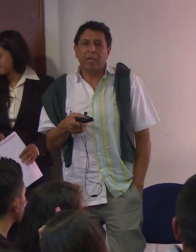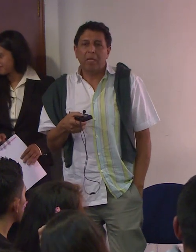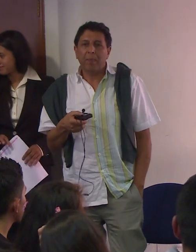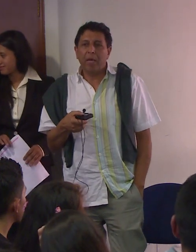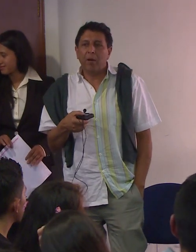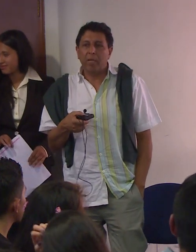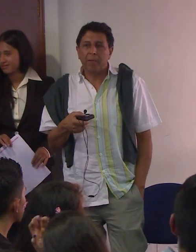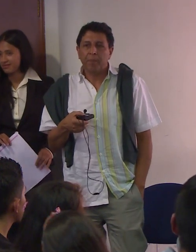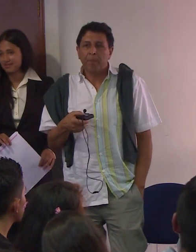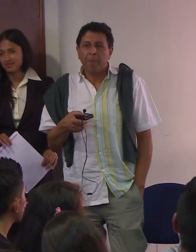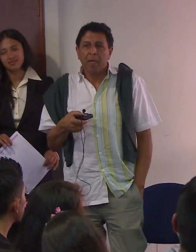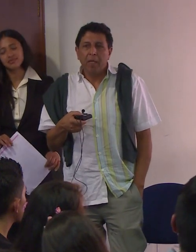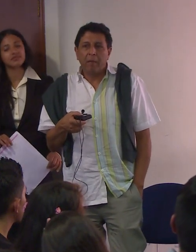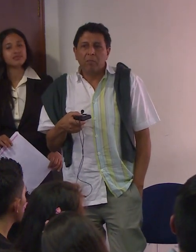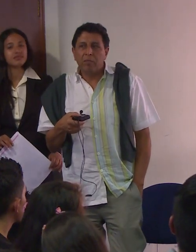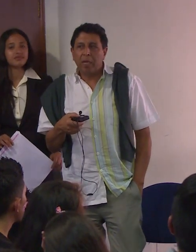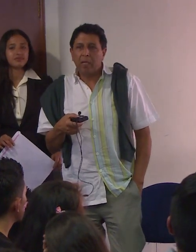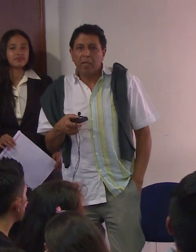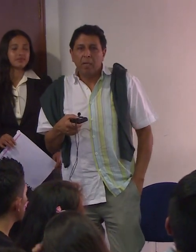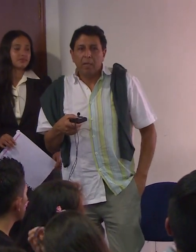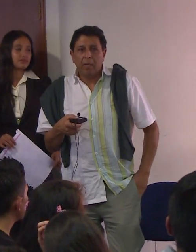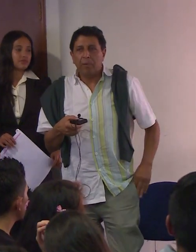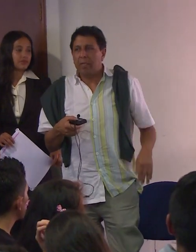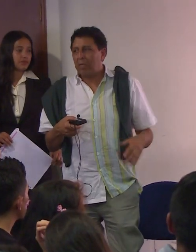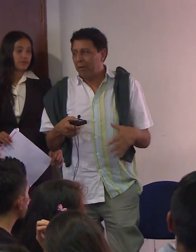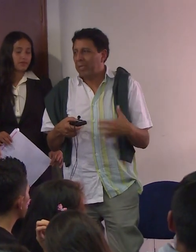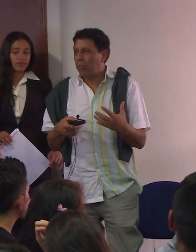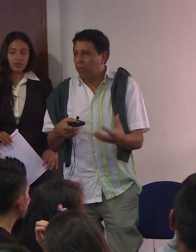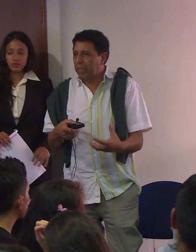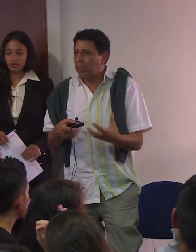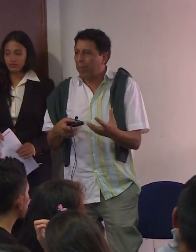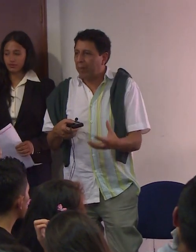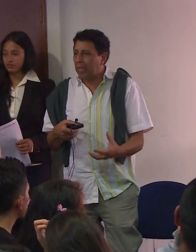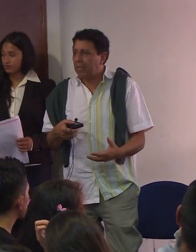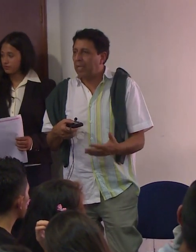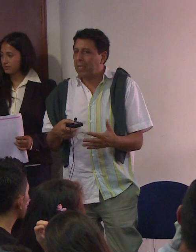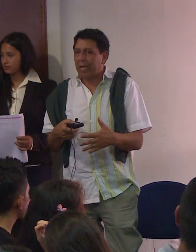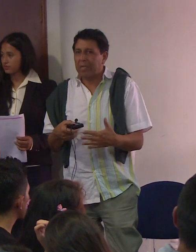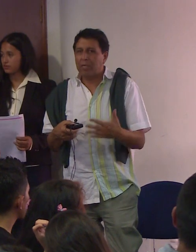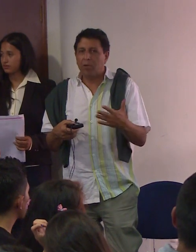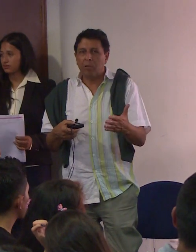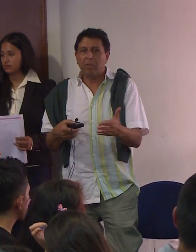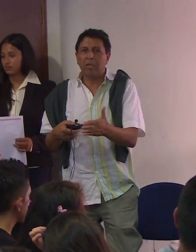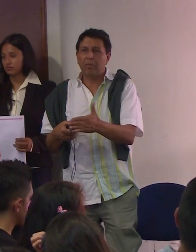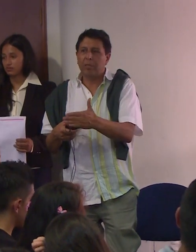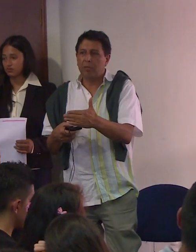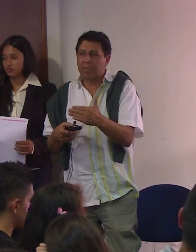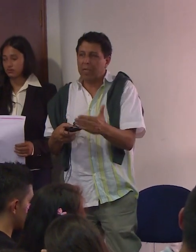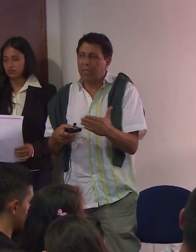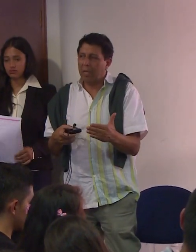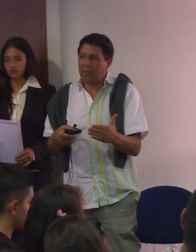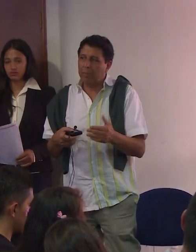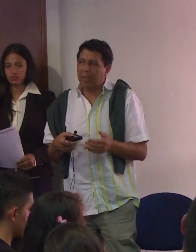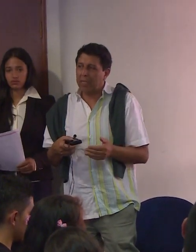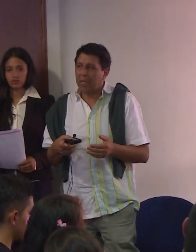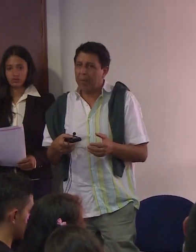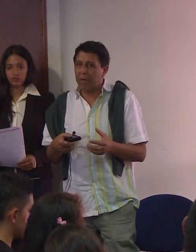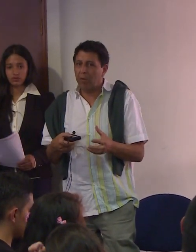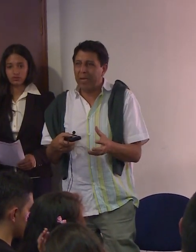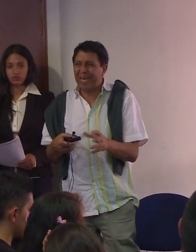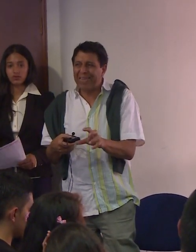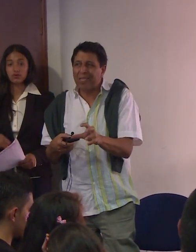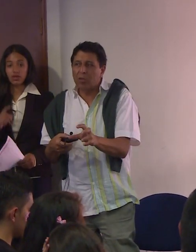anteproyecto de práctica pedagógica. Y vemos que, pues digamos, aunque hacemos un ejercicio permanente de indagación de los chicos que están en